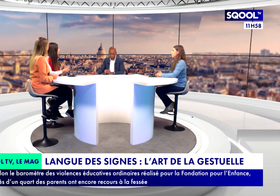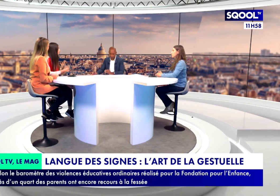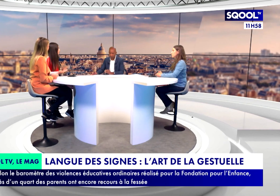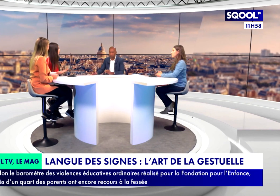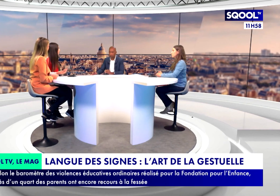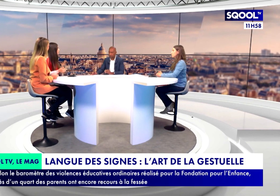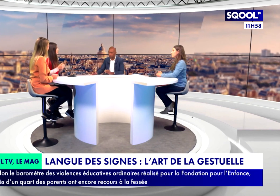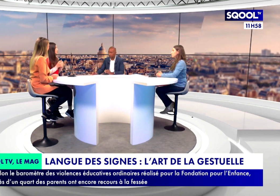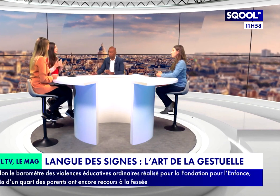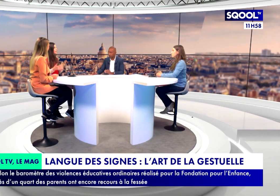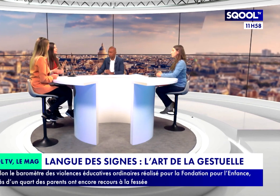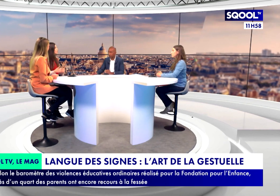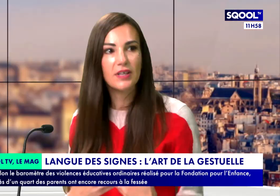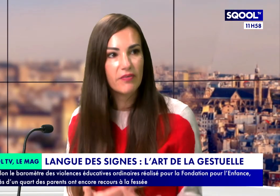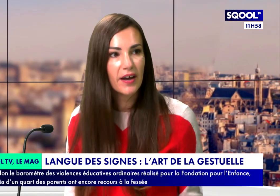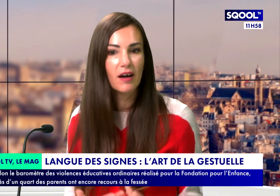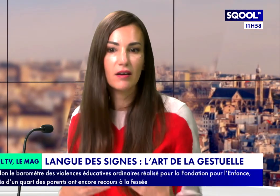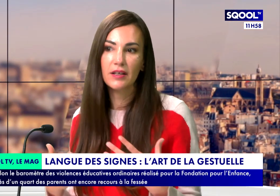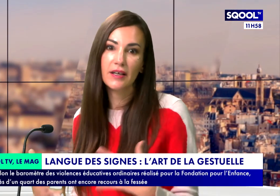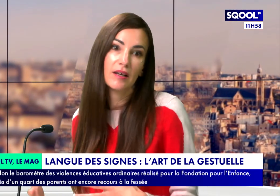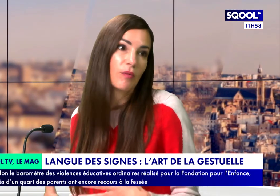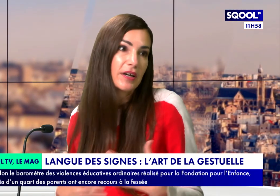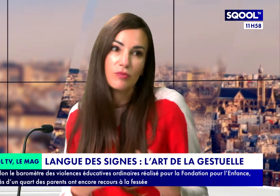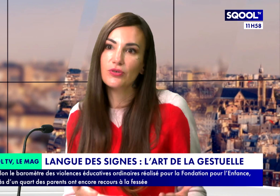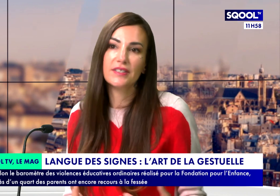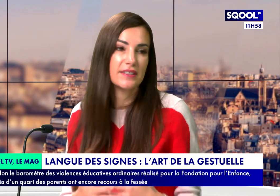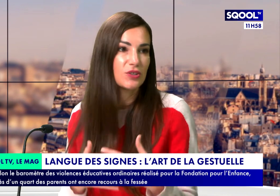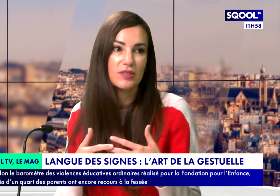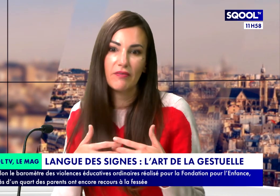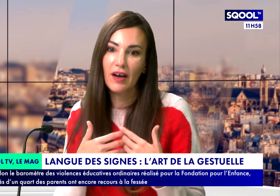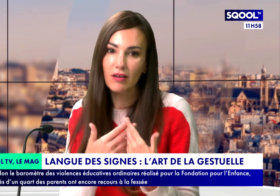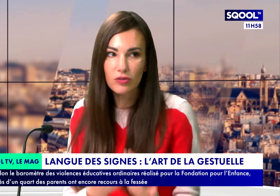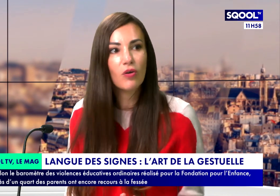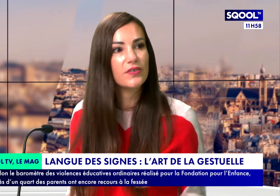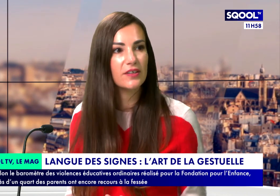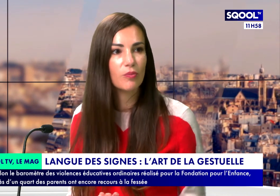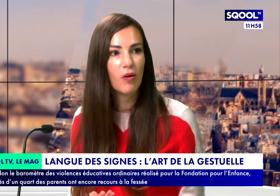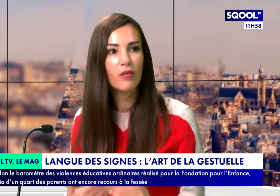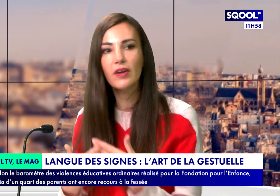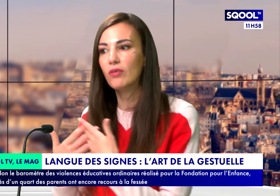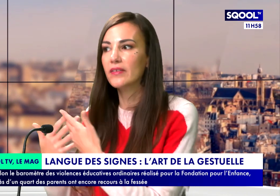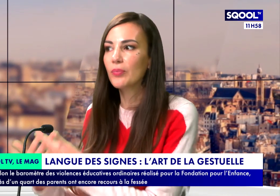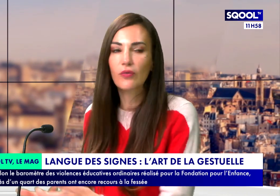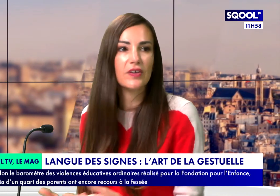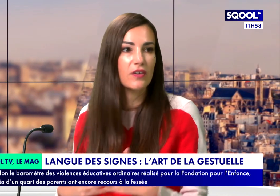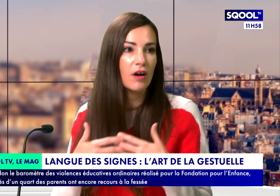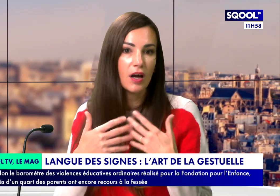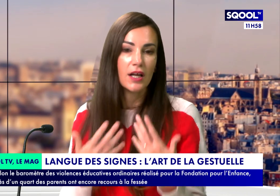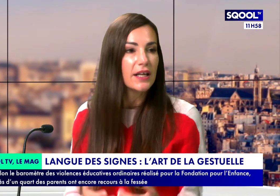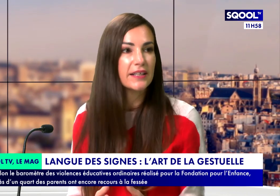à ce moment-là. Donc là, il y des choses à faire. Il y a également, comme je le disais, des choses à faire dans l'enseignement. D'avoir des professeurs et des